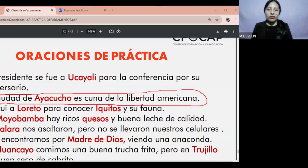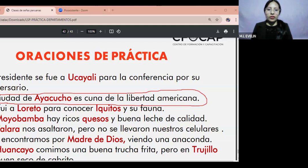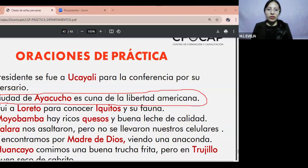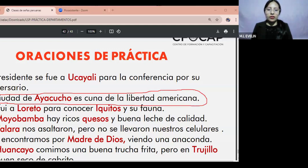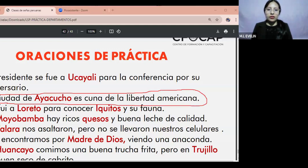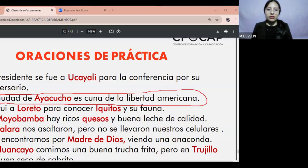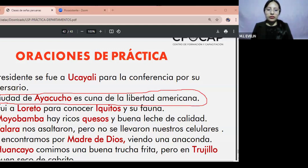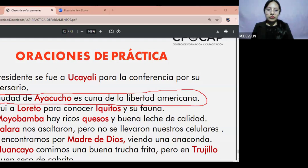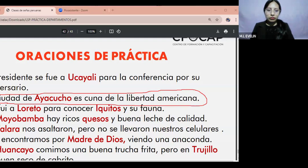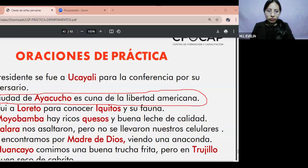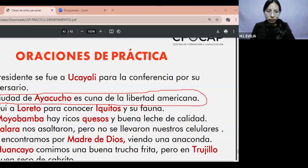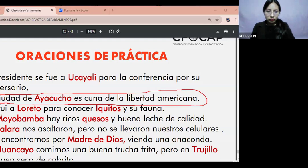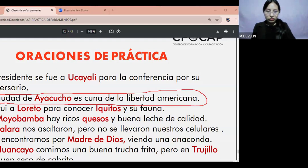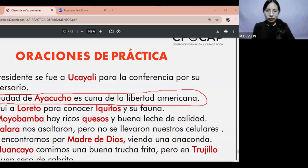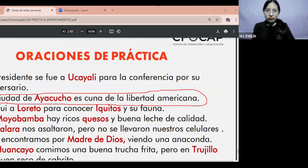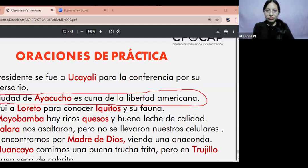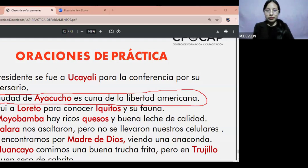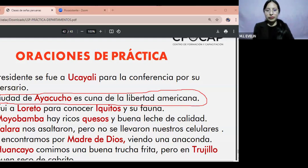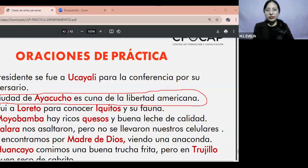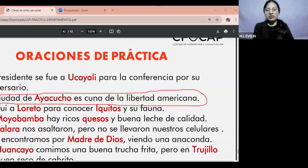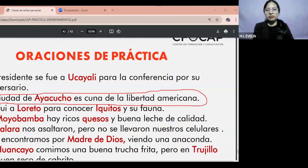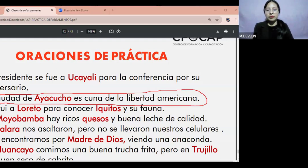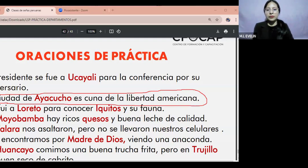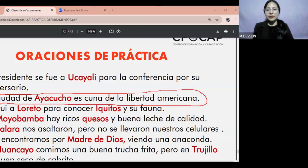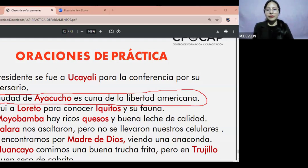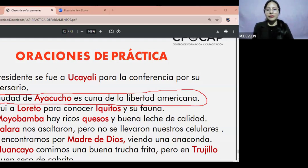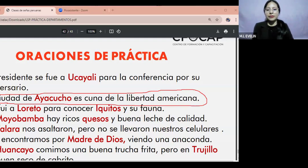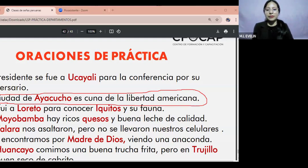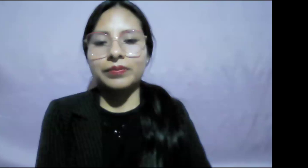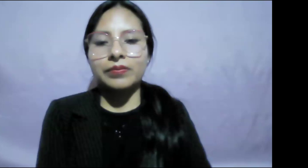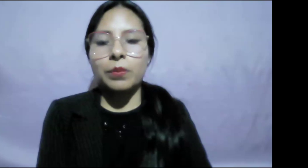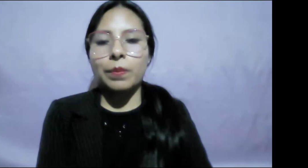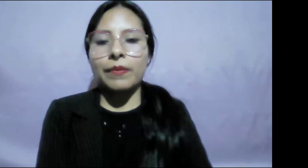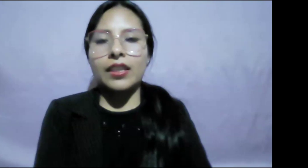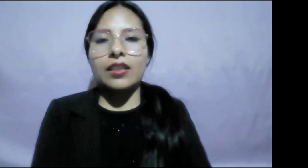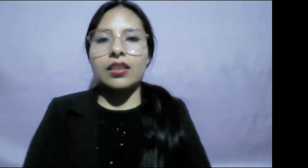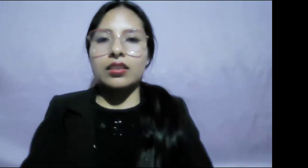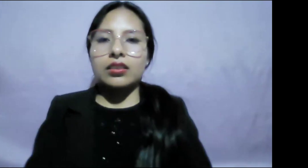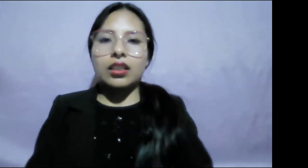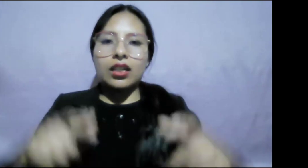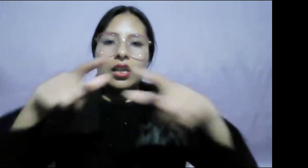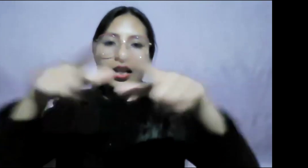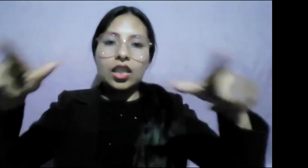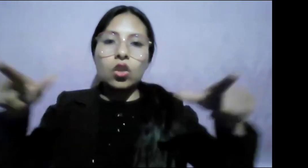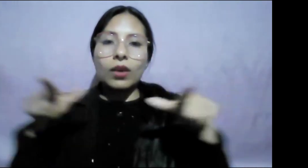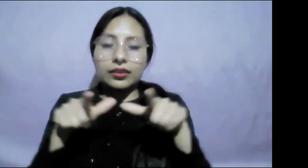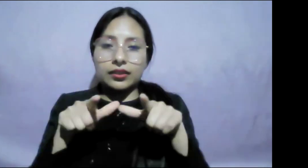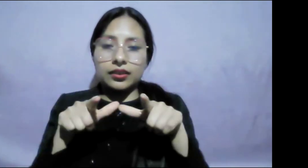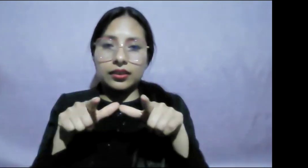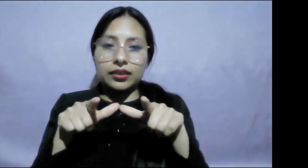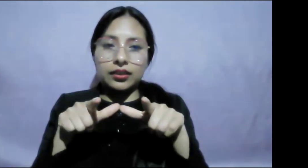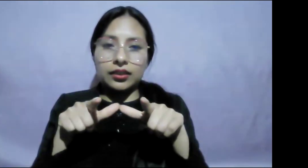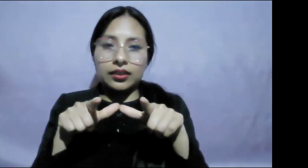es la capital no ayacucho ayacucho la ciudad de ayacucho es cuna de la libertad Americana no Y como ya